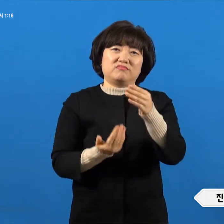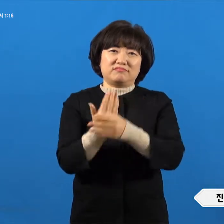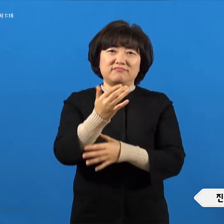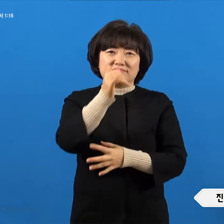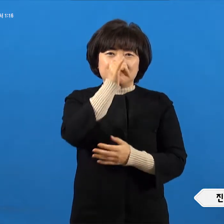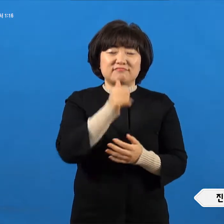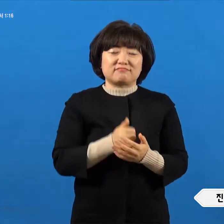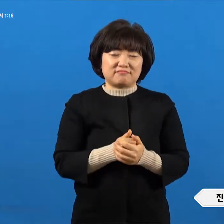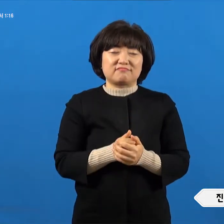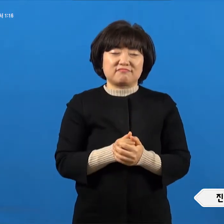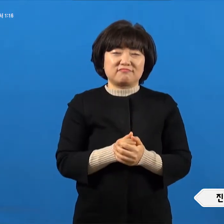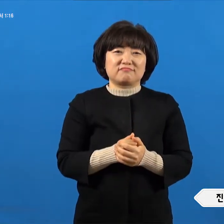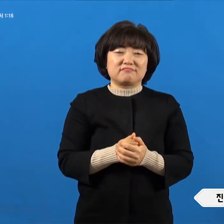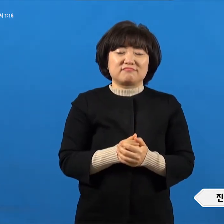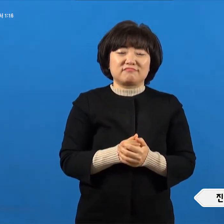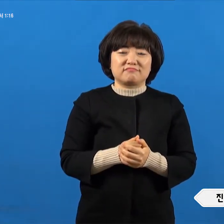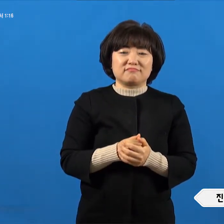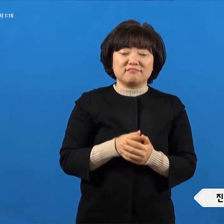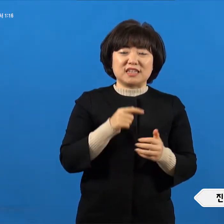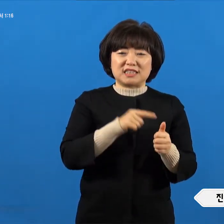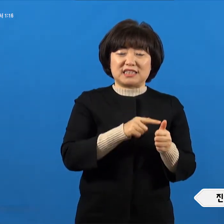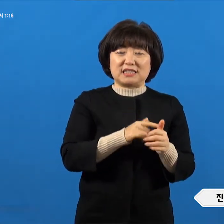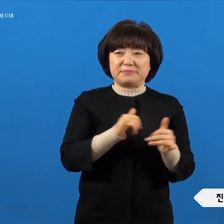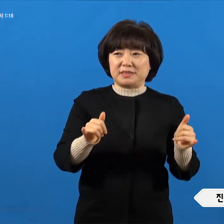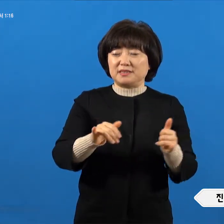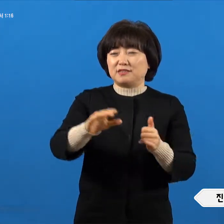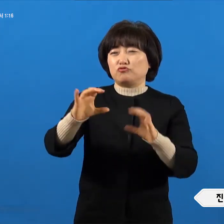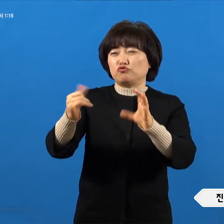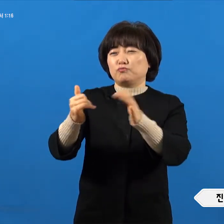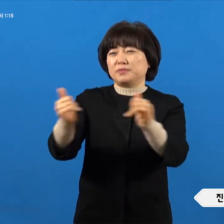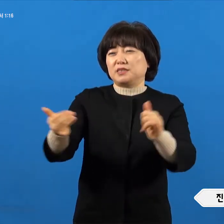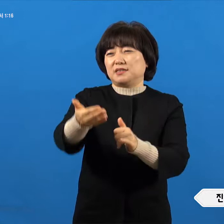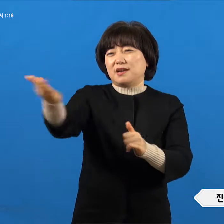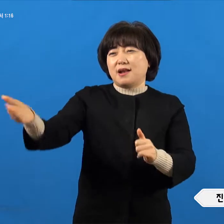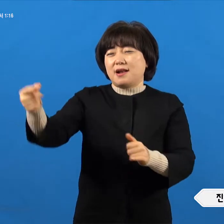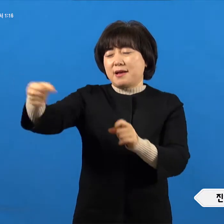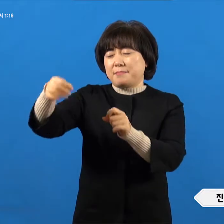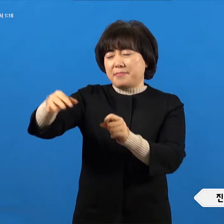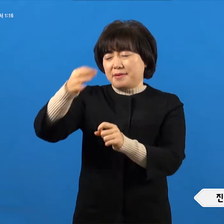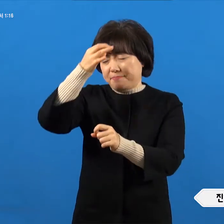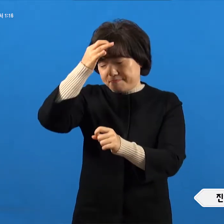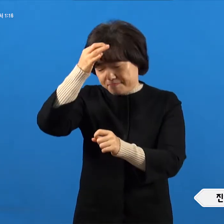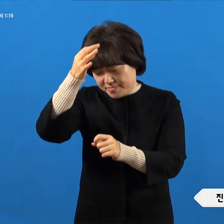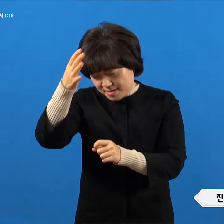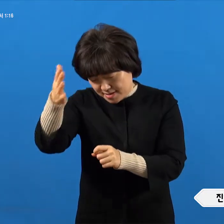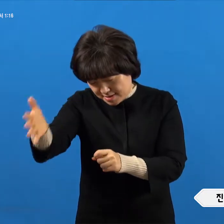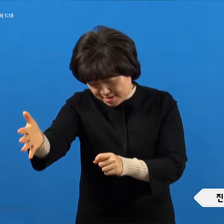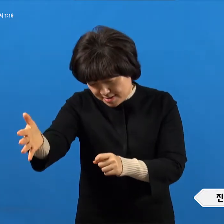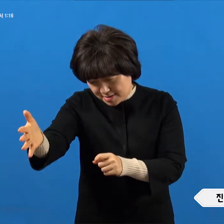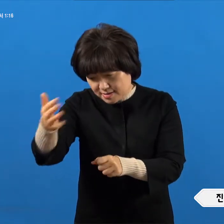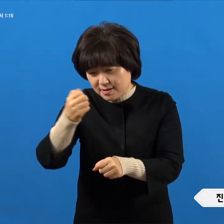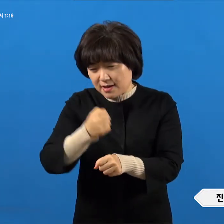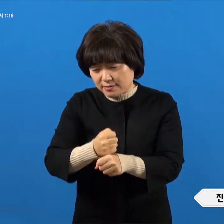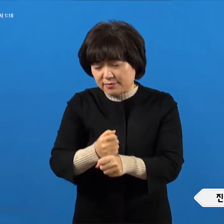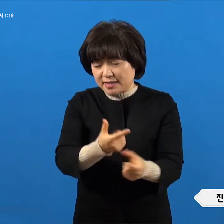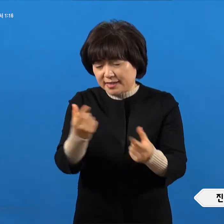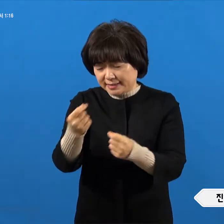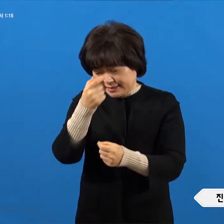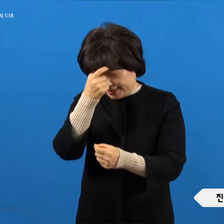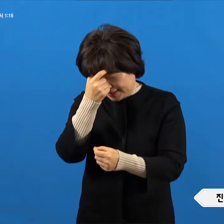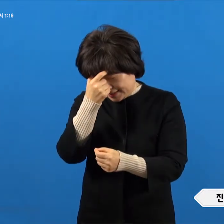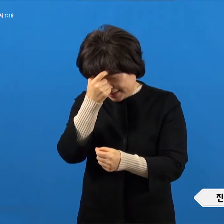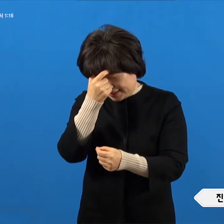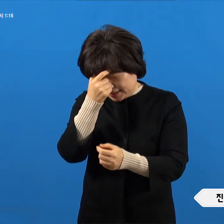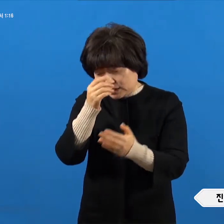됩니다. 그래서 대국민 사과문을 발표하고 다 같이 손을 잡고 통성 기도를 하고 사형에 임했습니다.